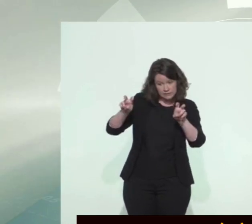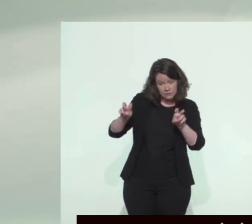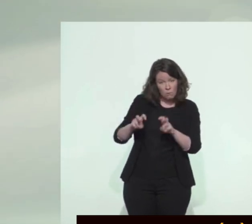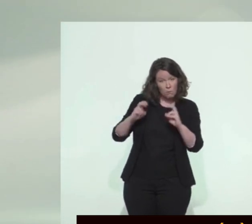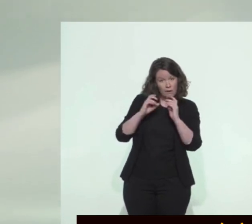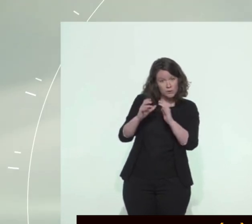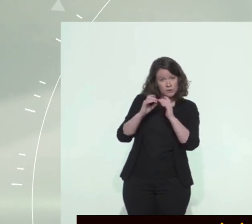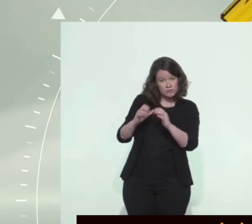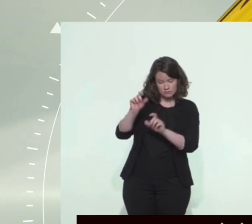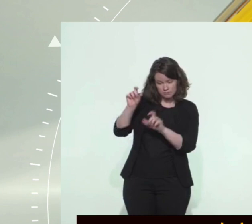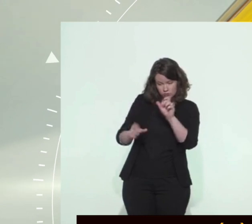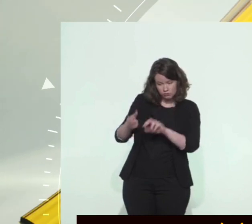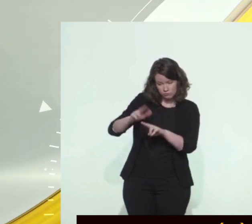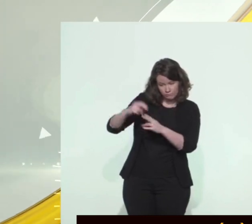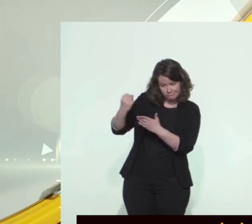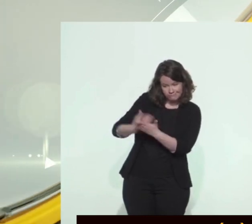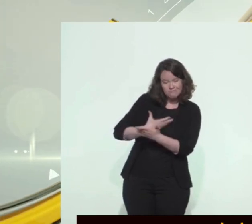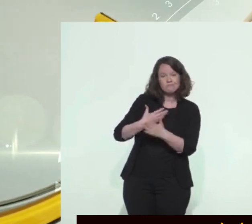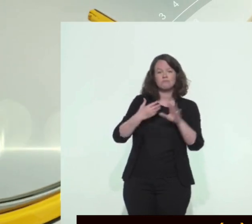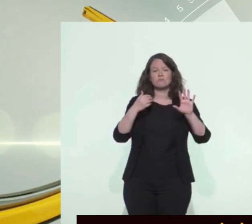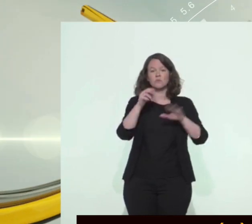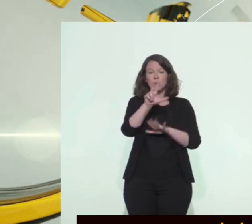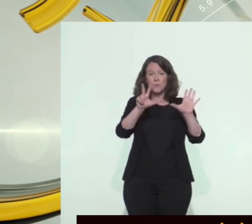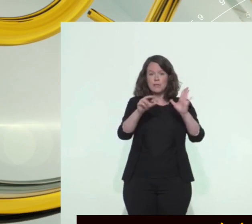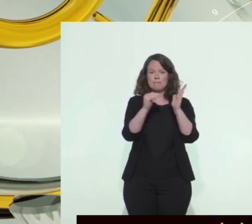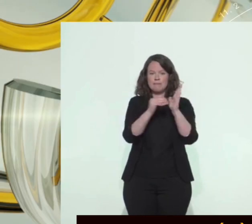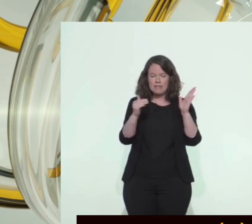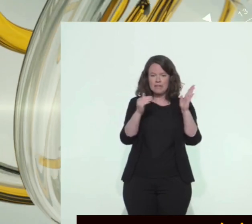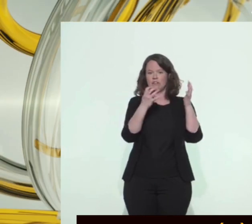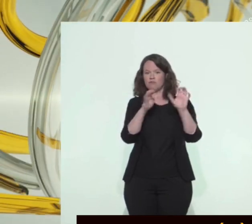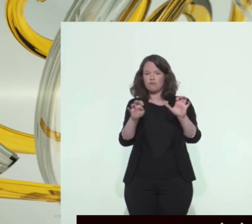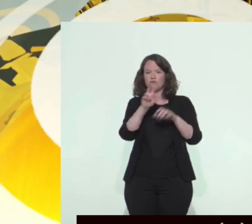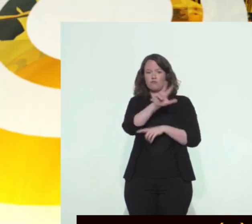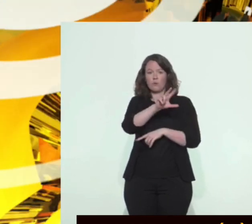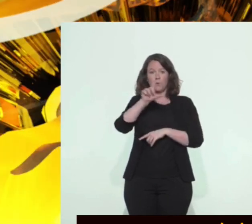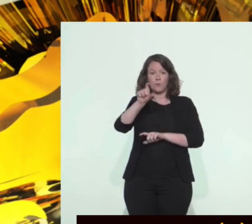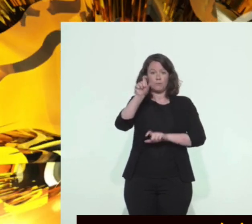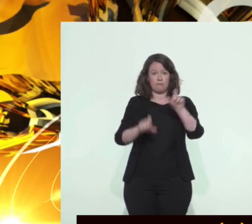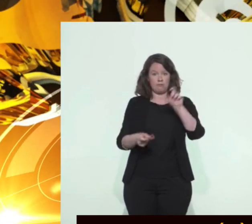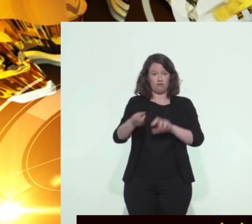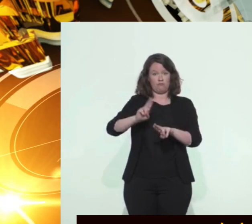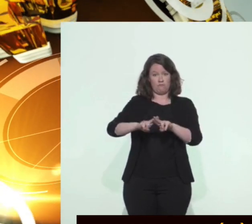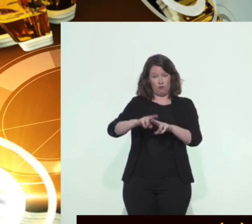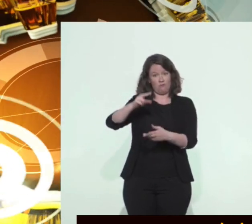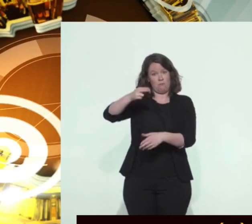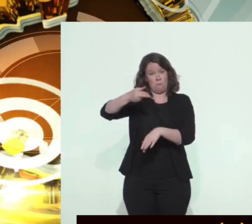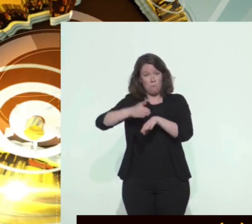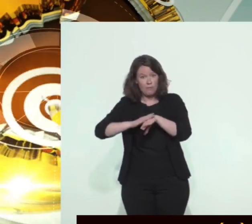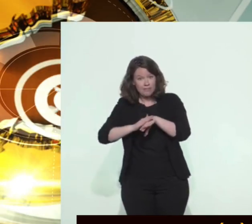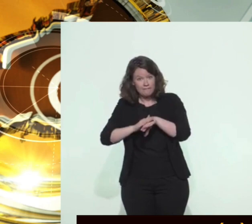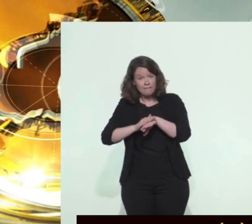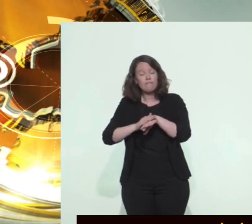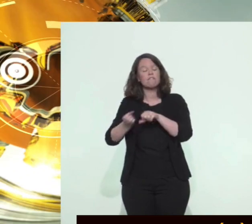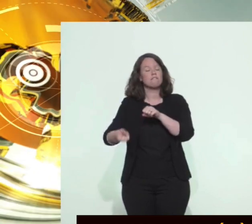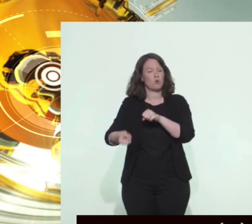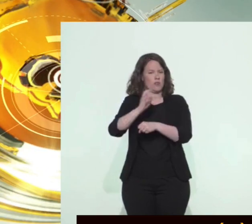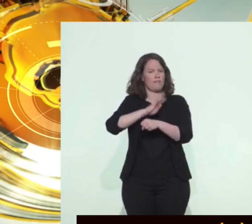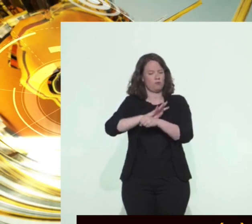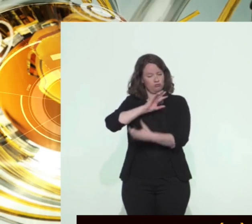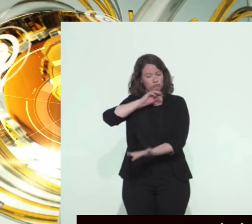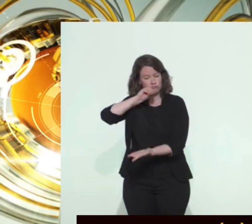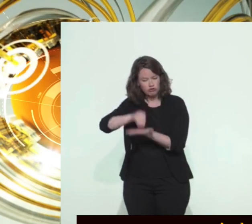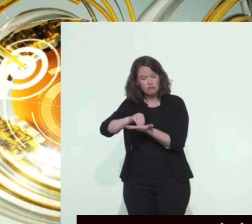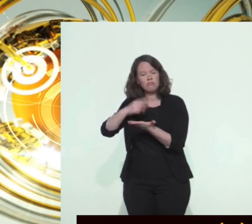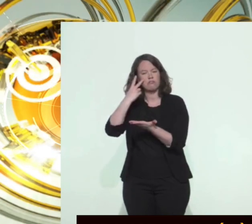8 942 décès, il existait une mention d'infection au Covid-19 parmi les causes médicales de